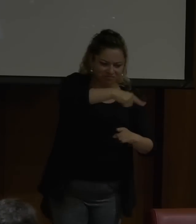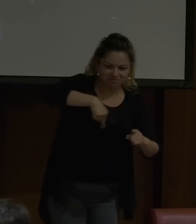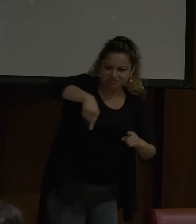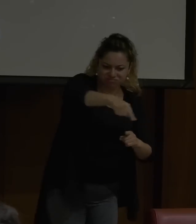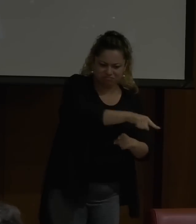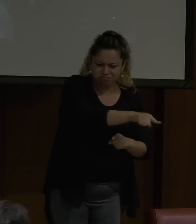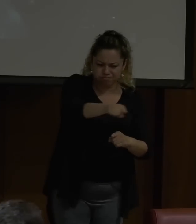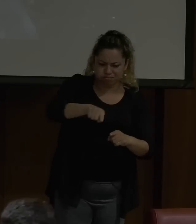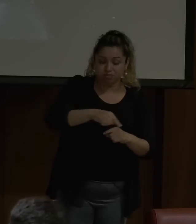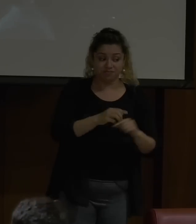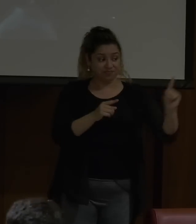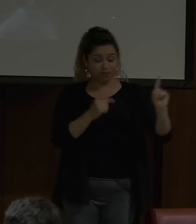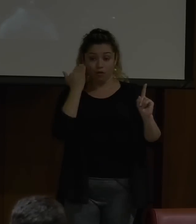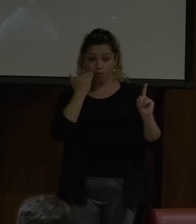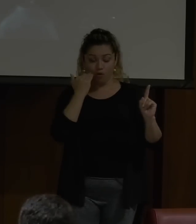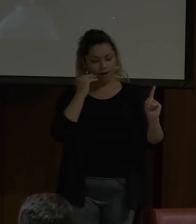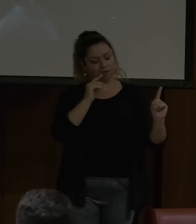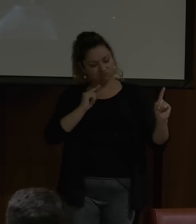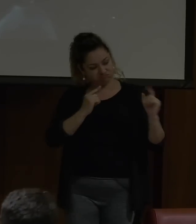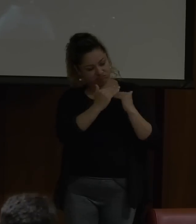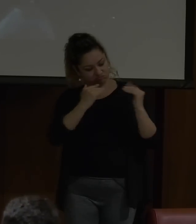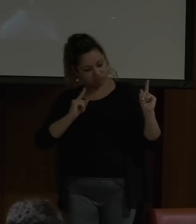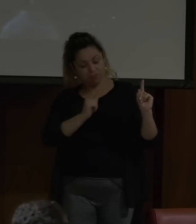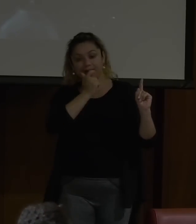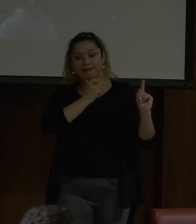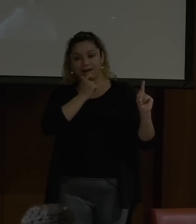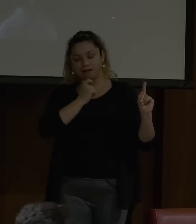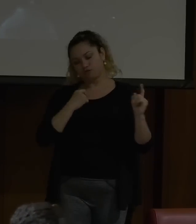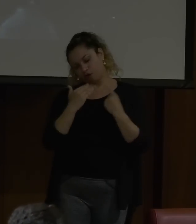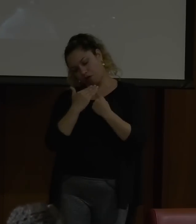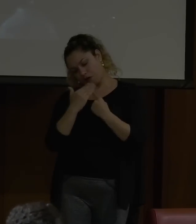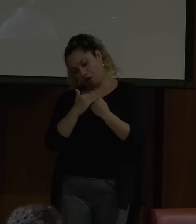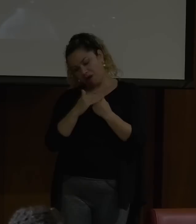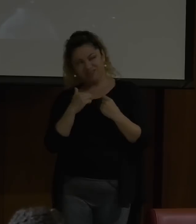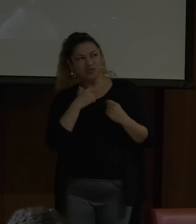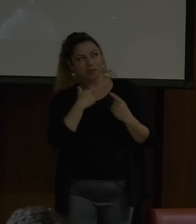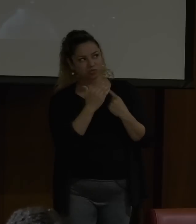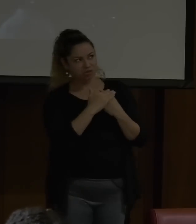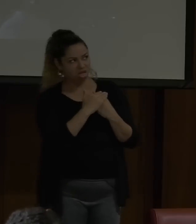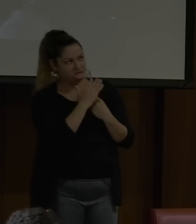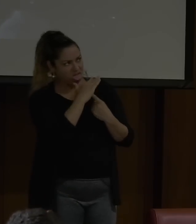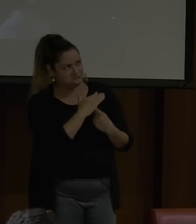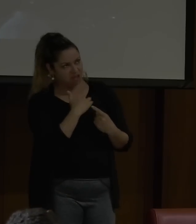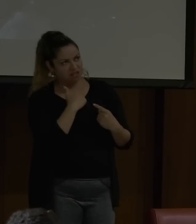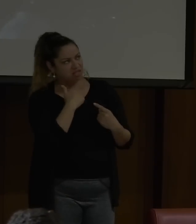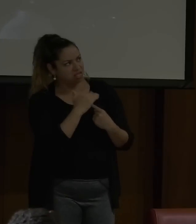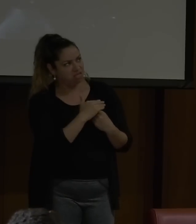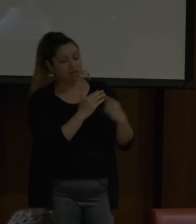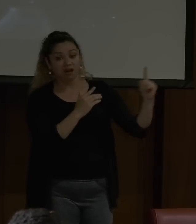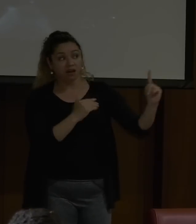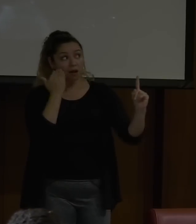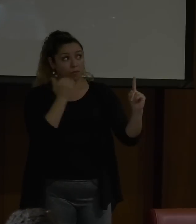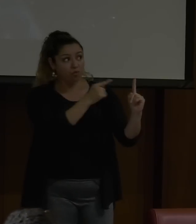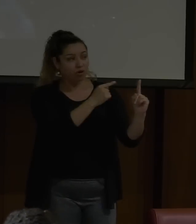arte. Cecilia veía y trataba a Leandro como un hombre indefenso, lo cual a él no le gustaba. A nadie le gusta que la chica con la que